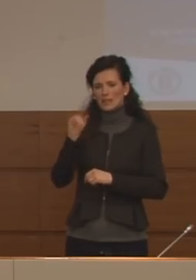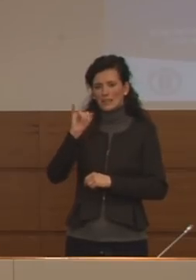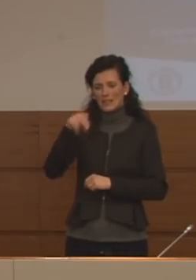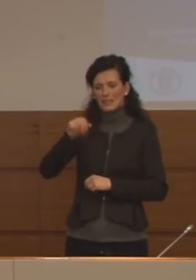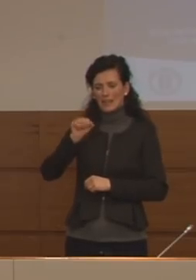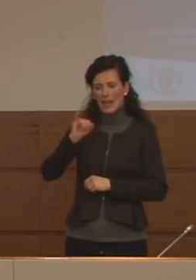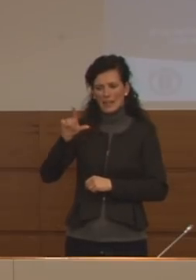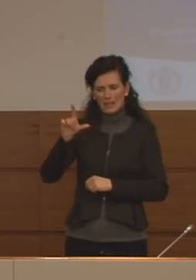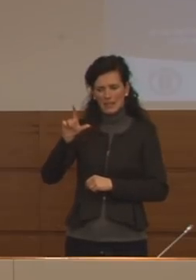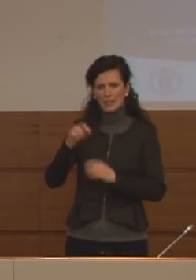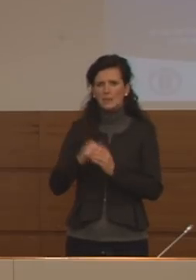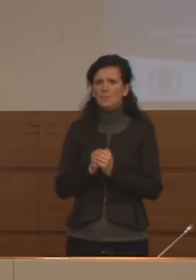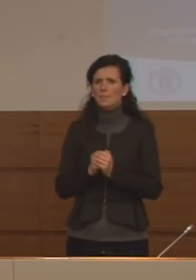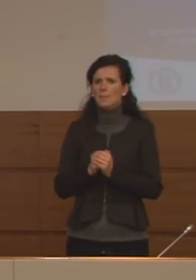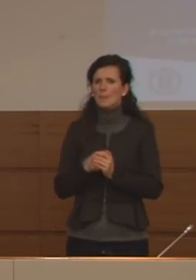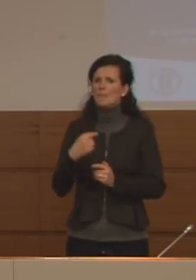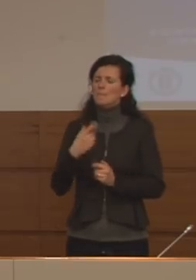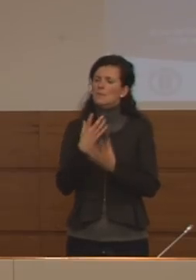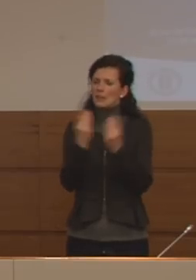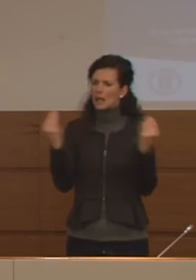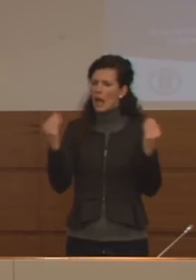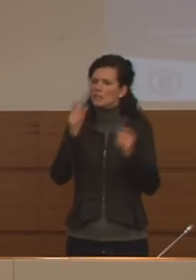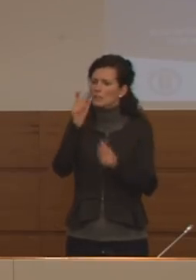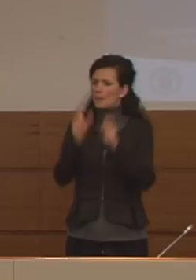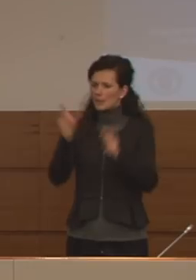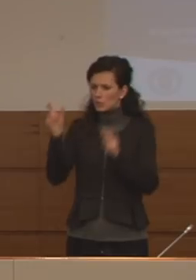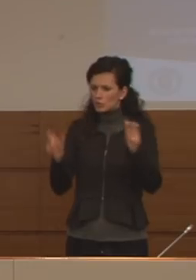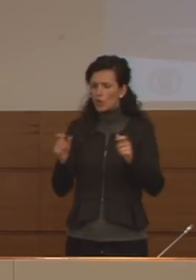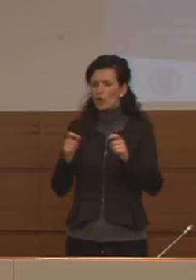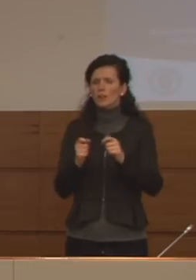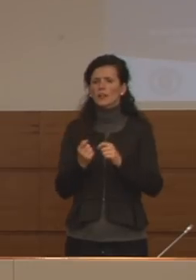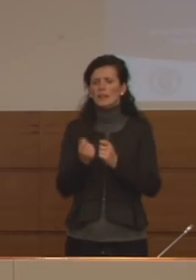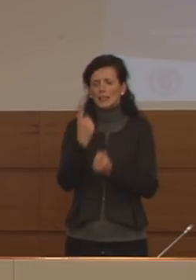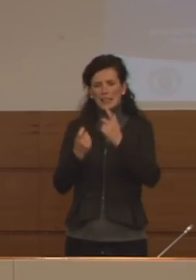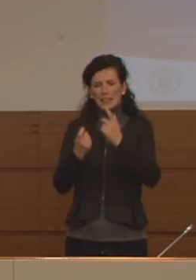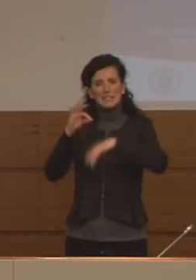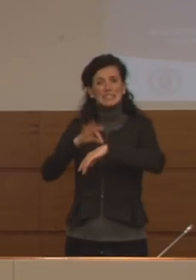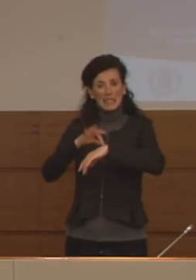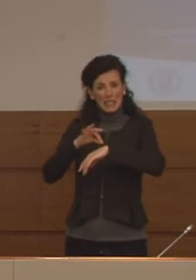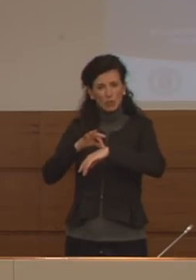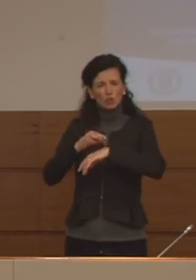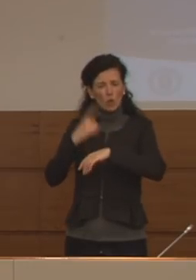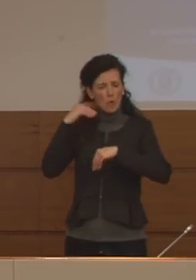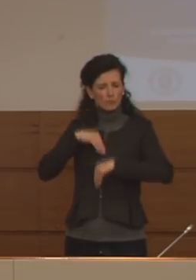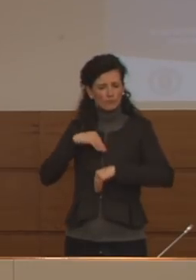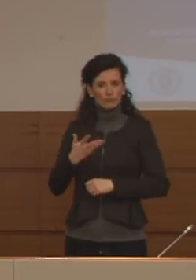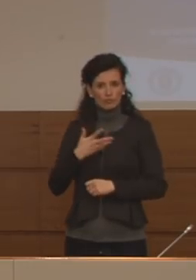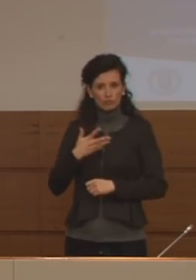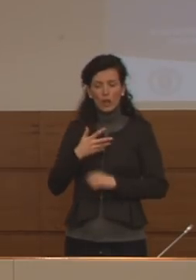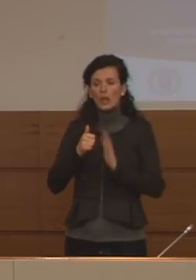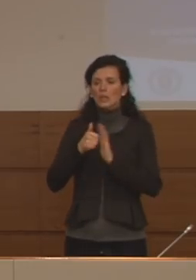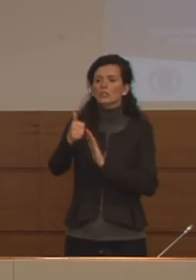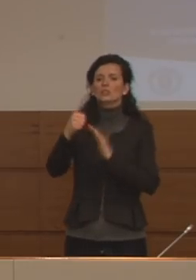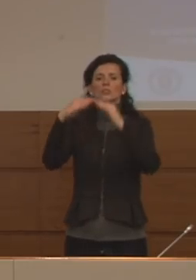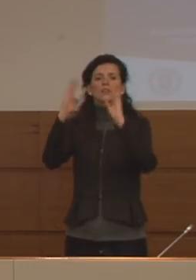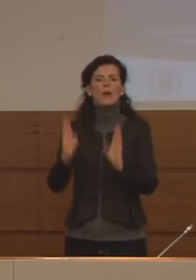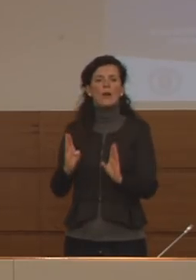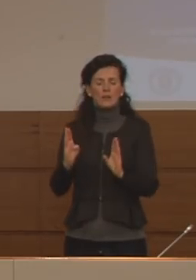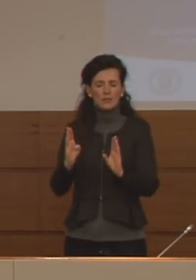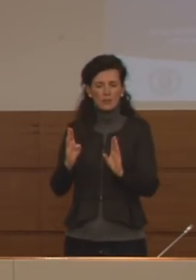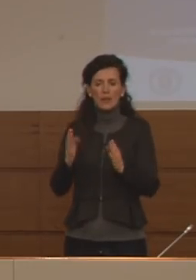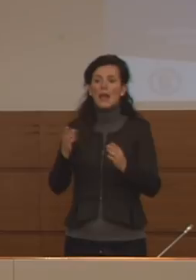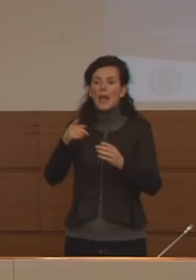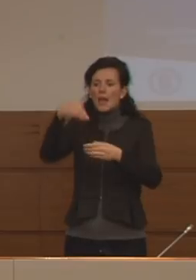persone sintomatiche che sono in isolamento domiciliare c'è il problema dei familiari perché a queste persone